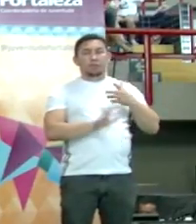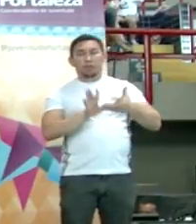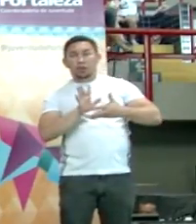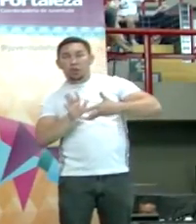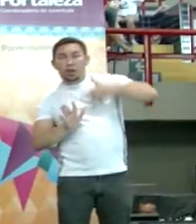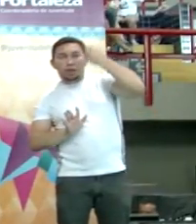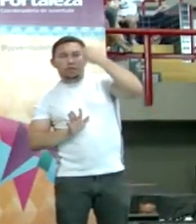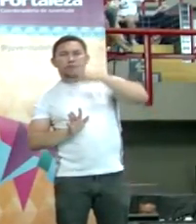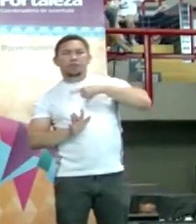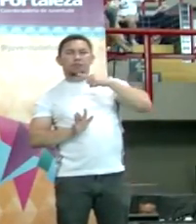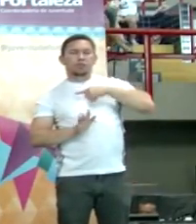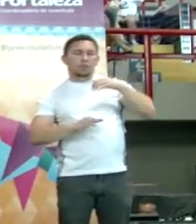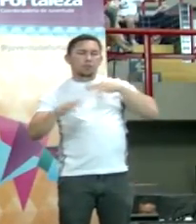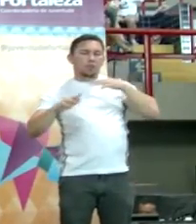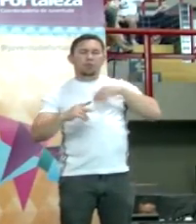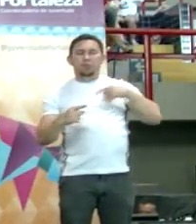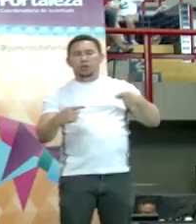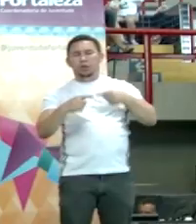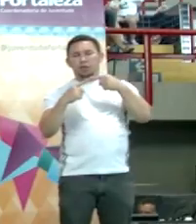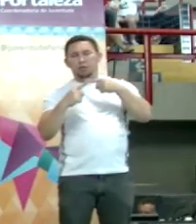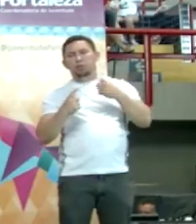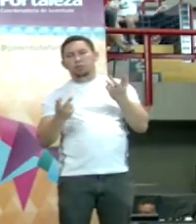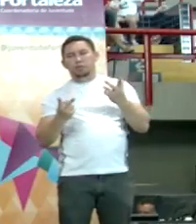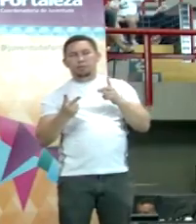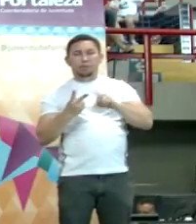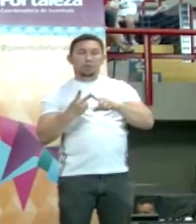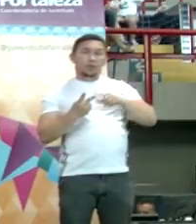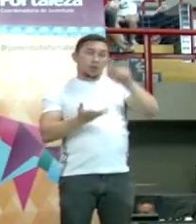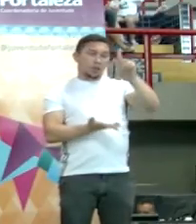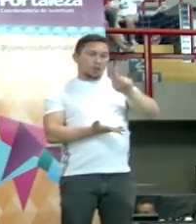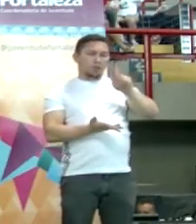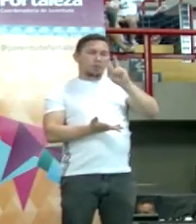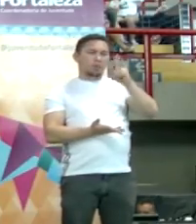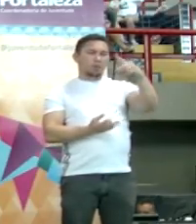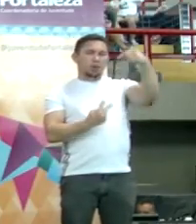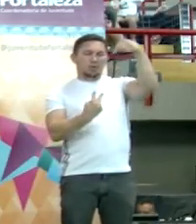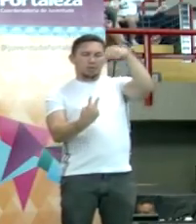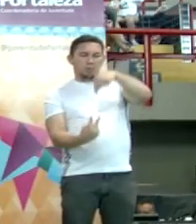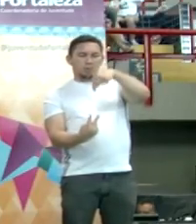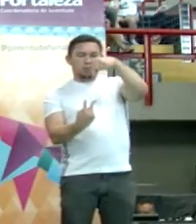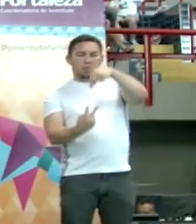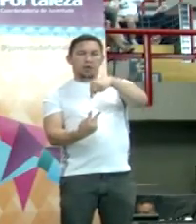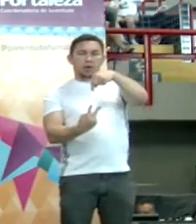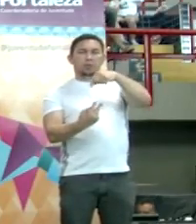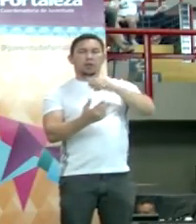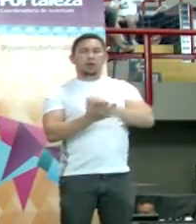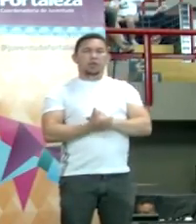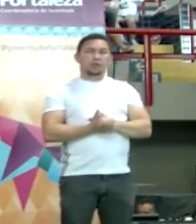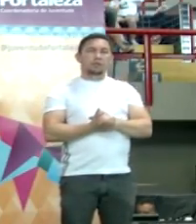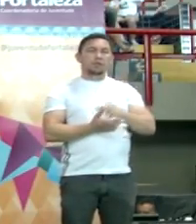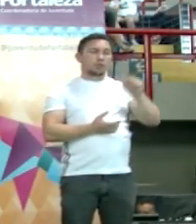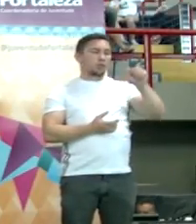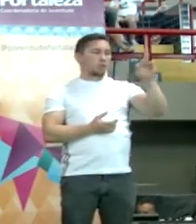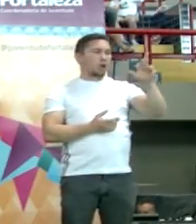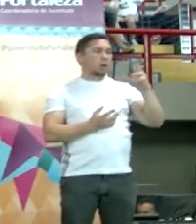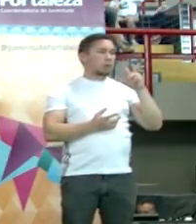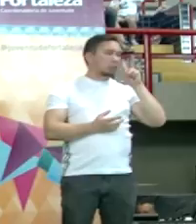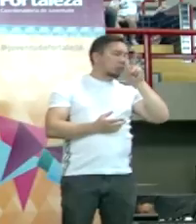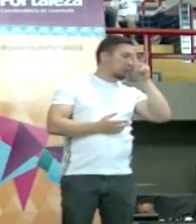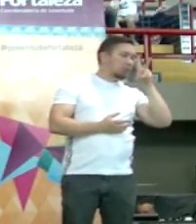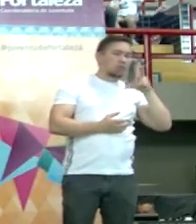velocidade, sempre a favor do movimento. Gravidade, sempre para baixo. E resistência do